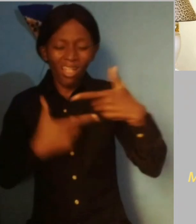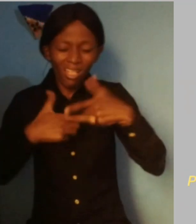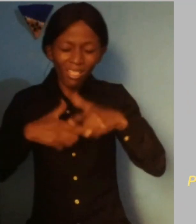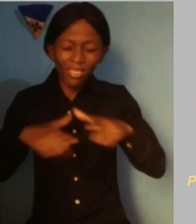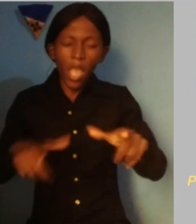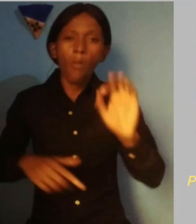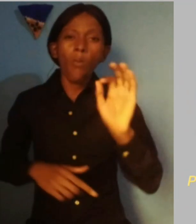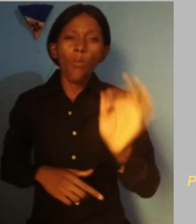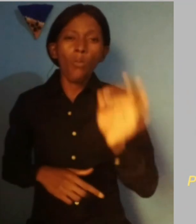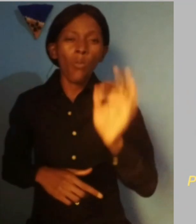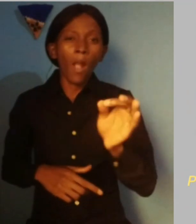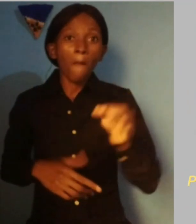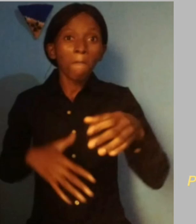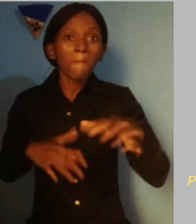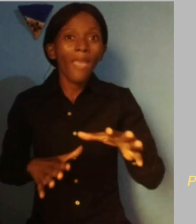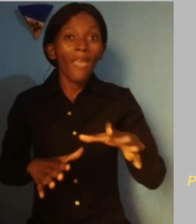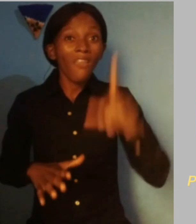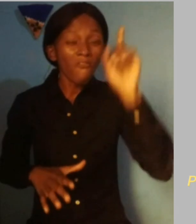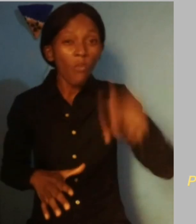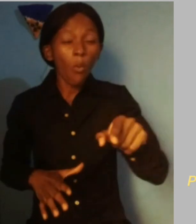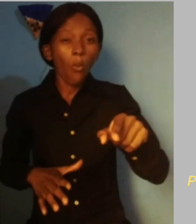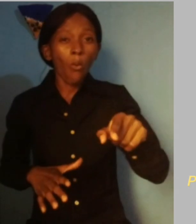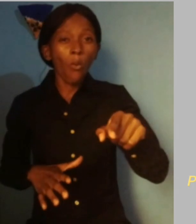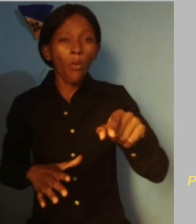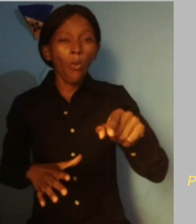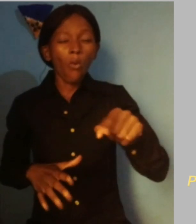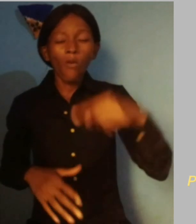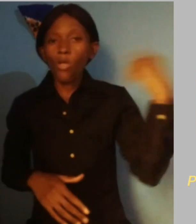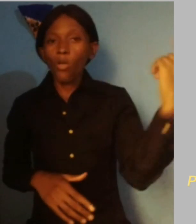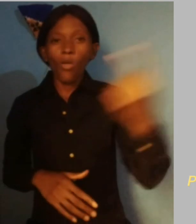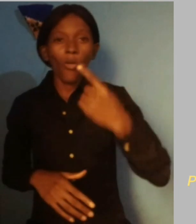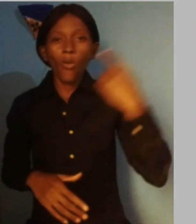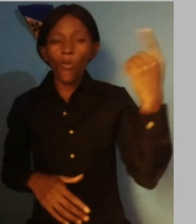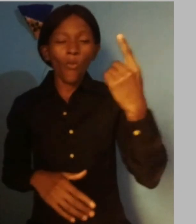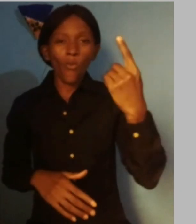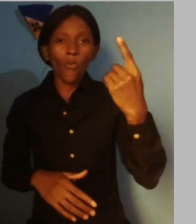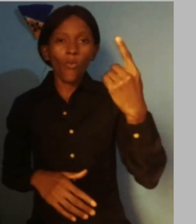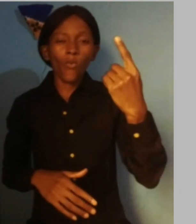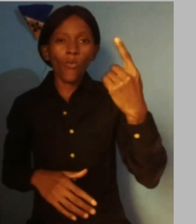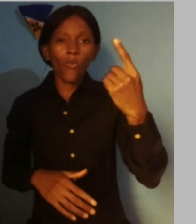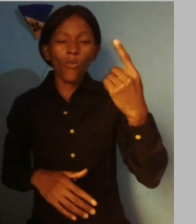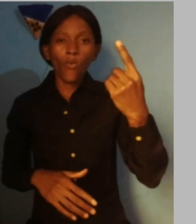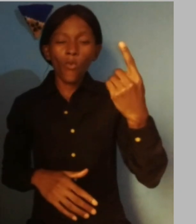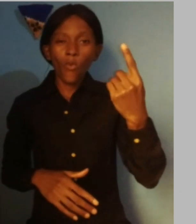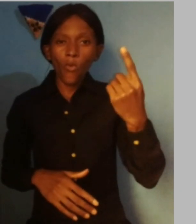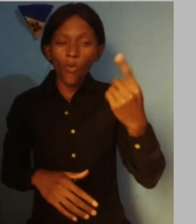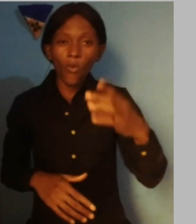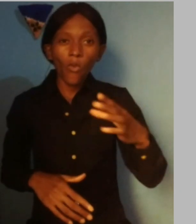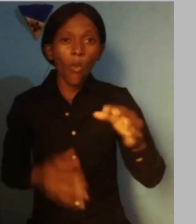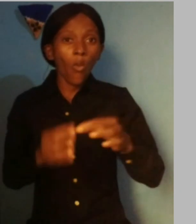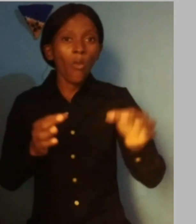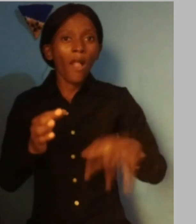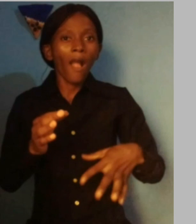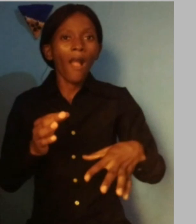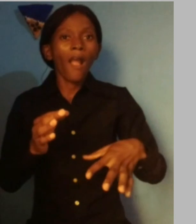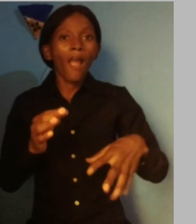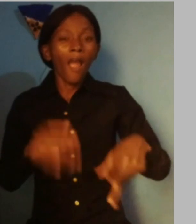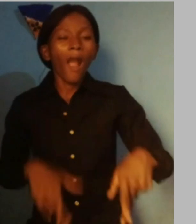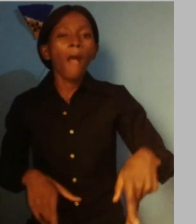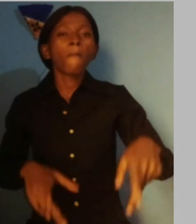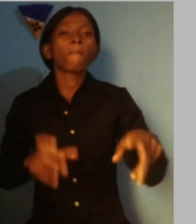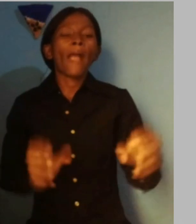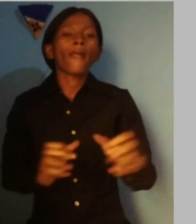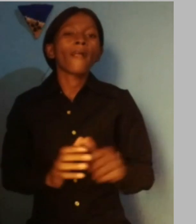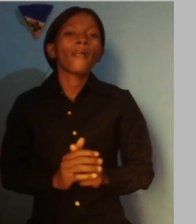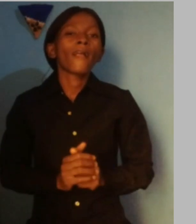Utilisons cette liberté pour produire ce qu'il y a de meilleur, la paix. Elle